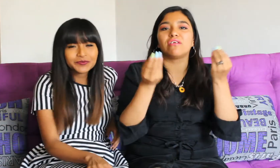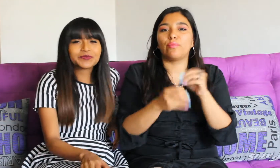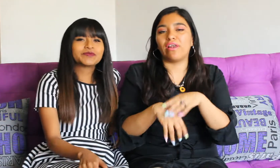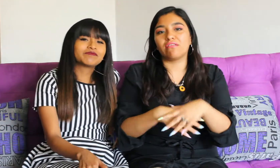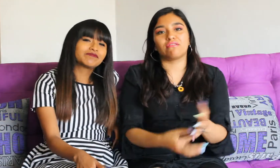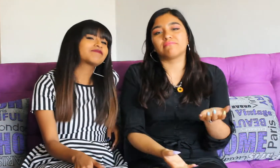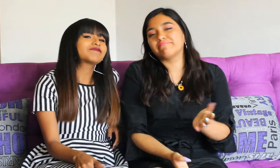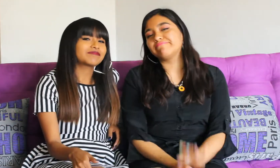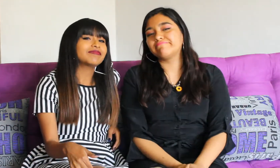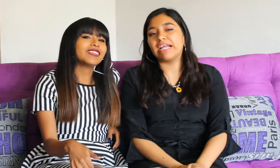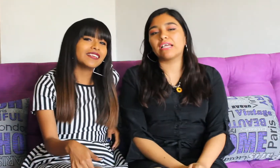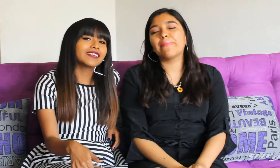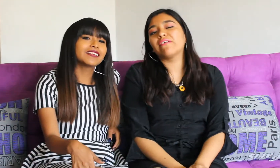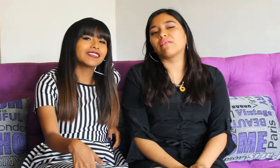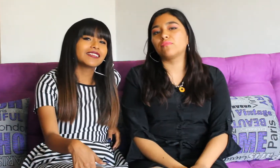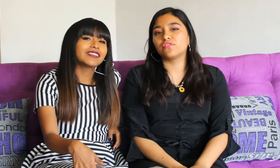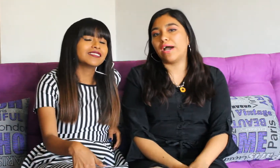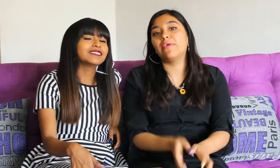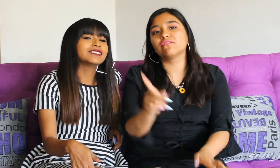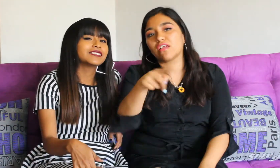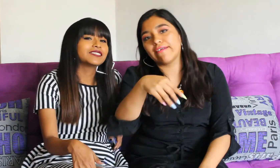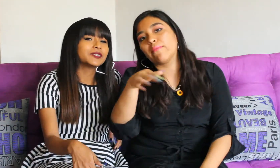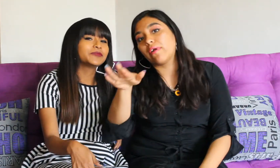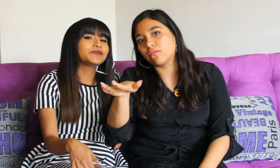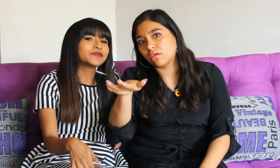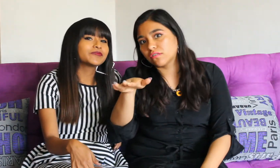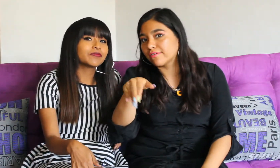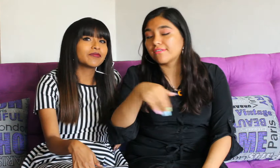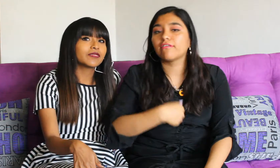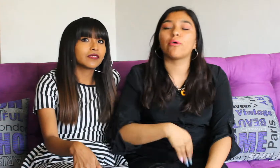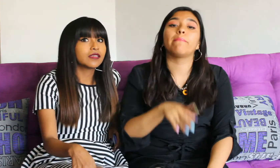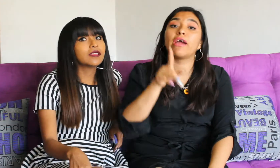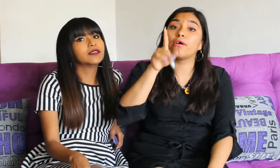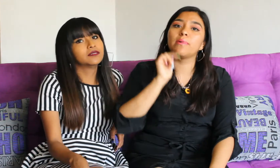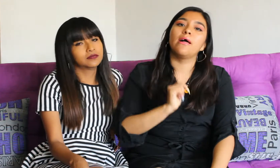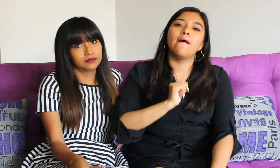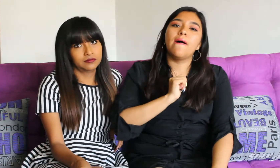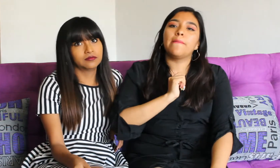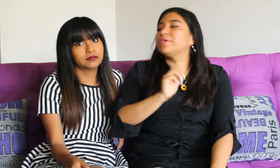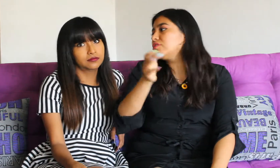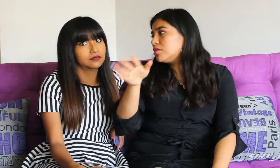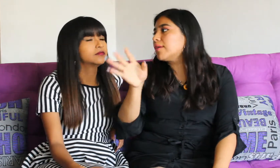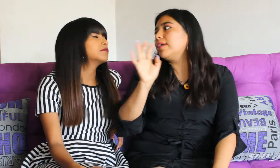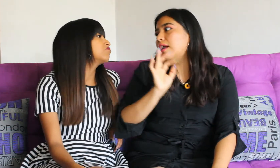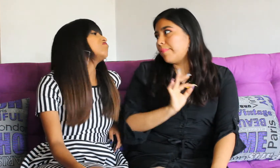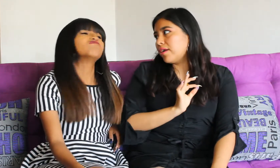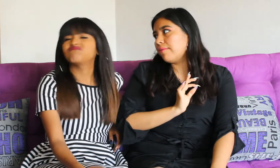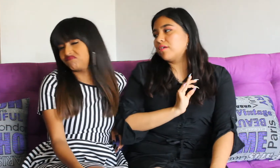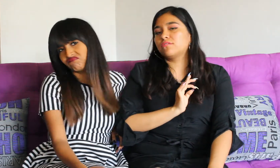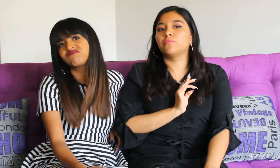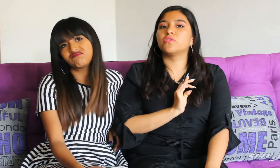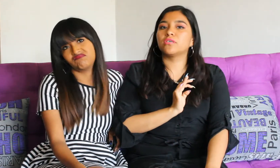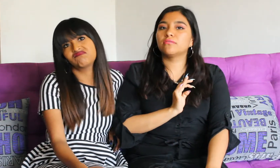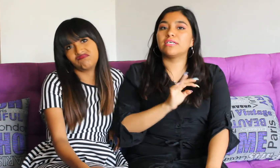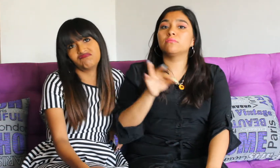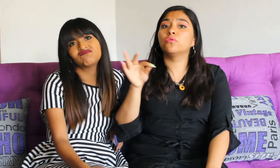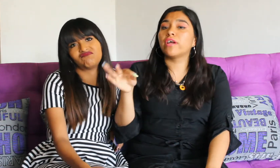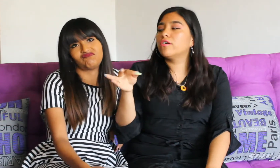el boleto. ¿Para qué piden reembolso? A menos que quieran comprar otra cosa con el dinero, pero... Pues yo digo que vale la pena ver Snoop Dogg. Es muy raro que